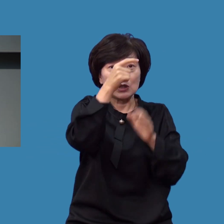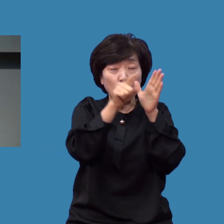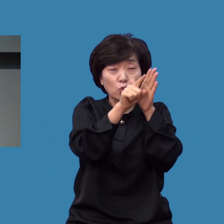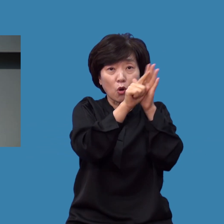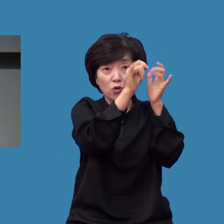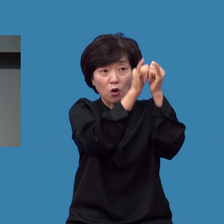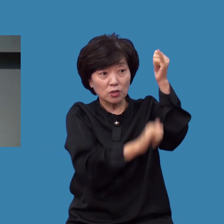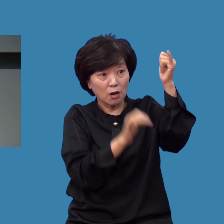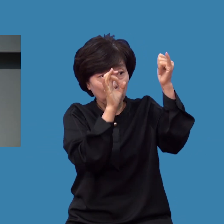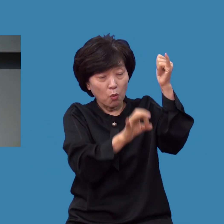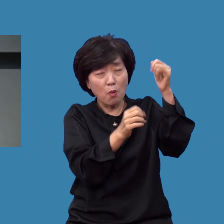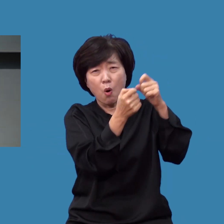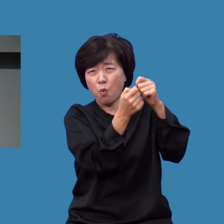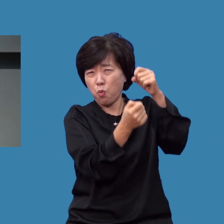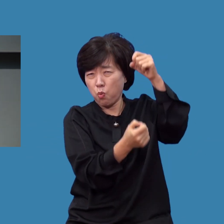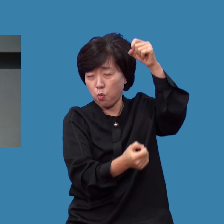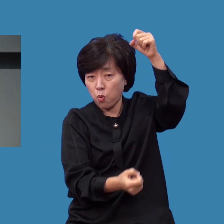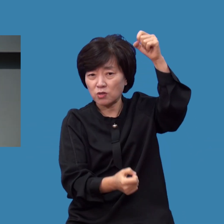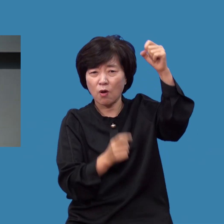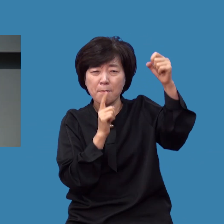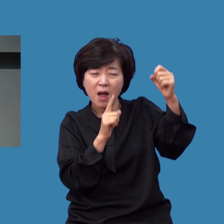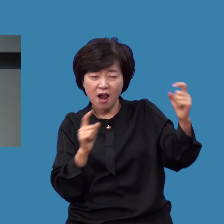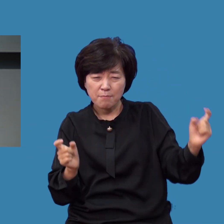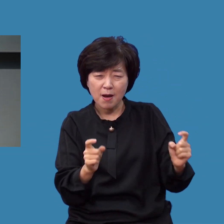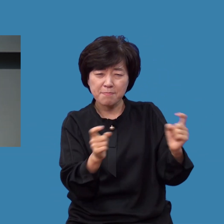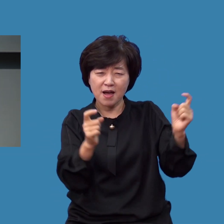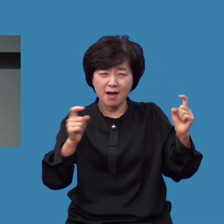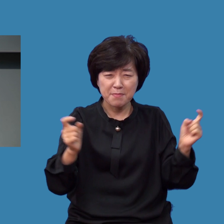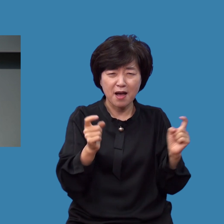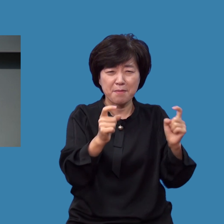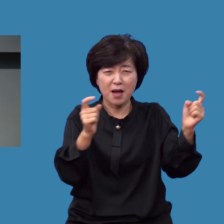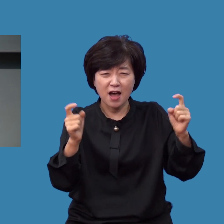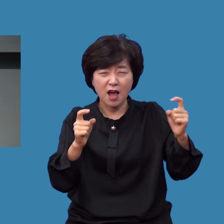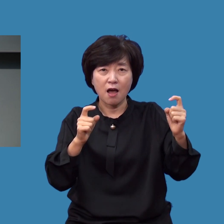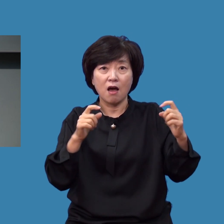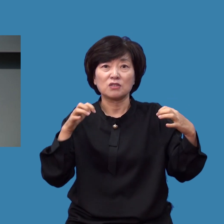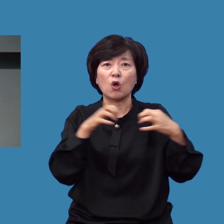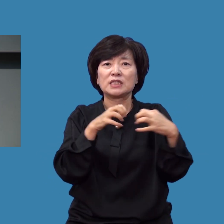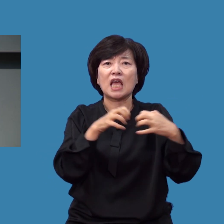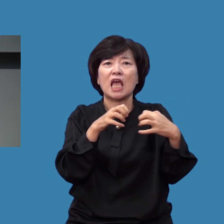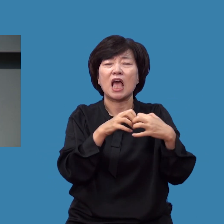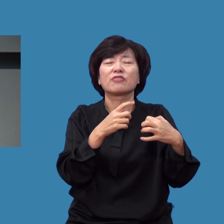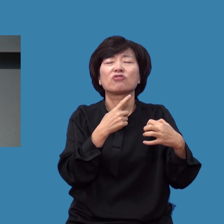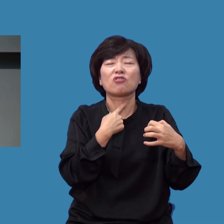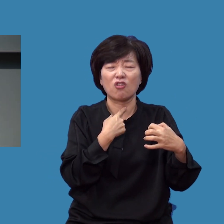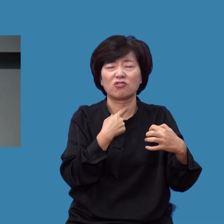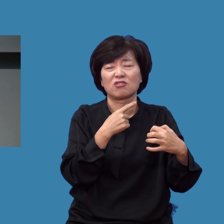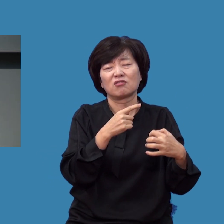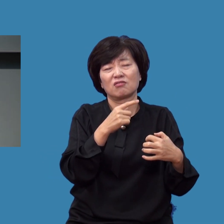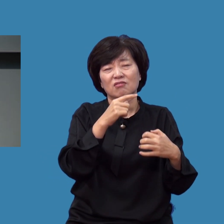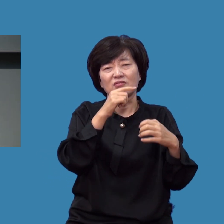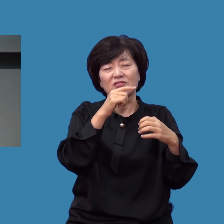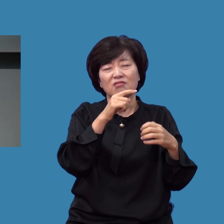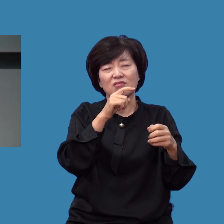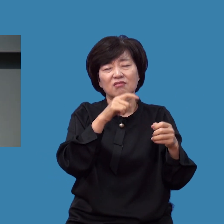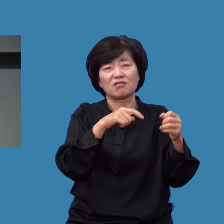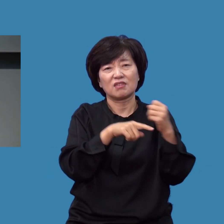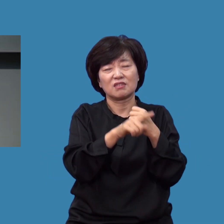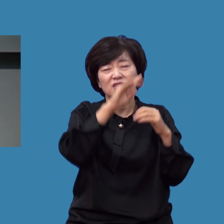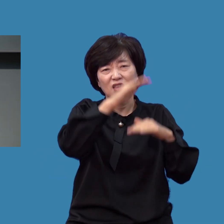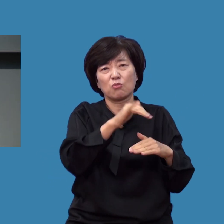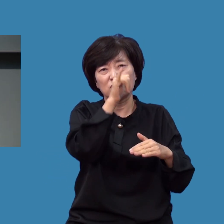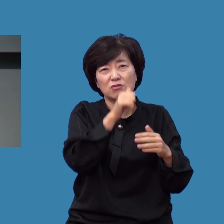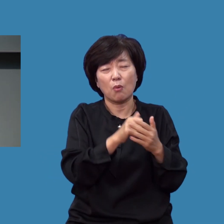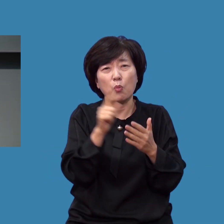보면 오랜 세월 동안 치열한 논쟁을 넘어서 전쟁을 해왔던 이슈가 있습니다. 그것은 뭐냐면 기독교 안에